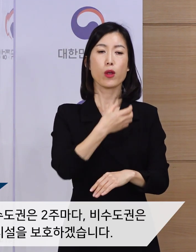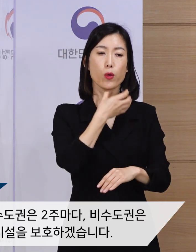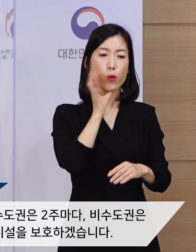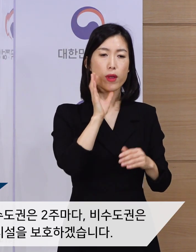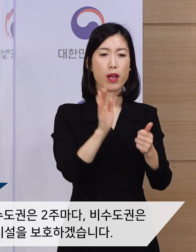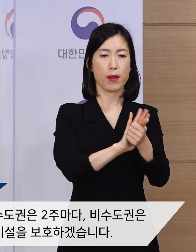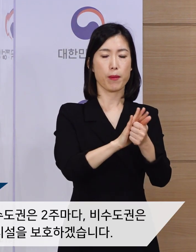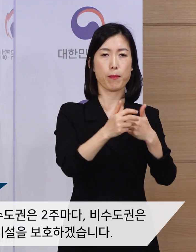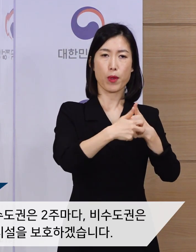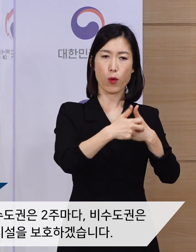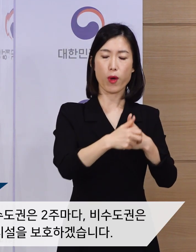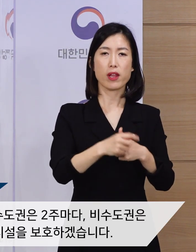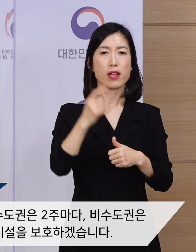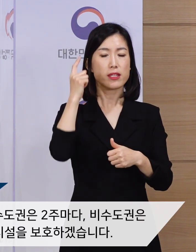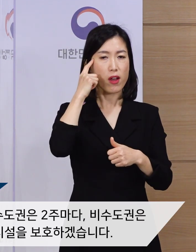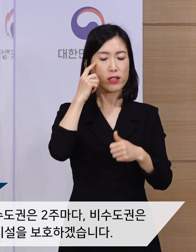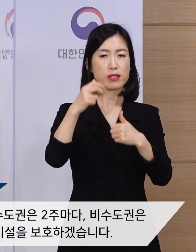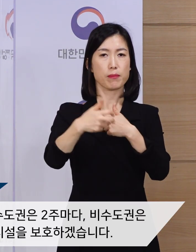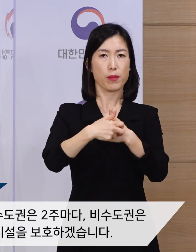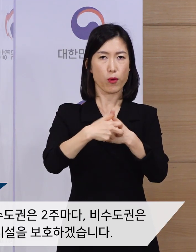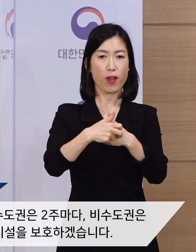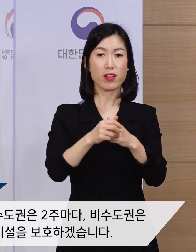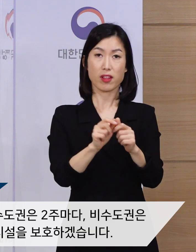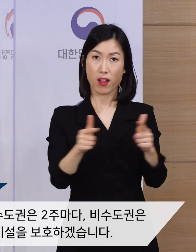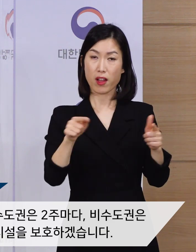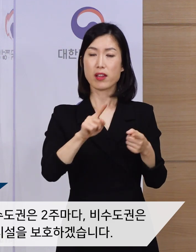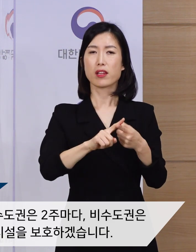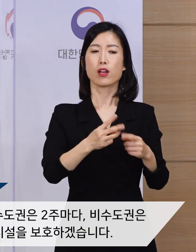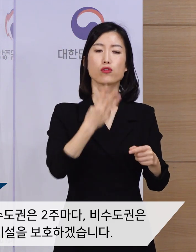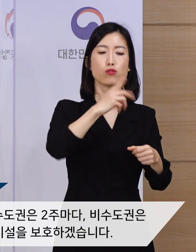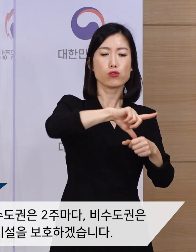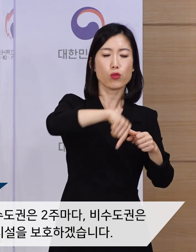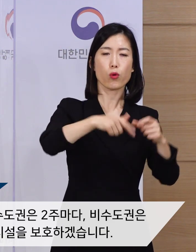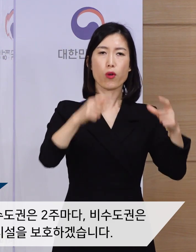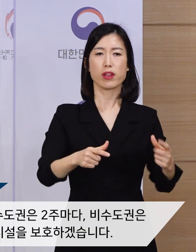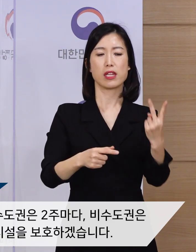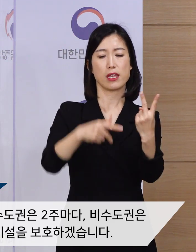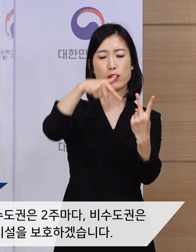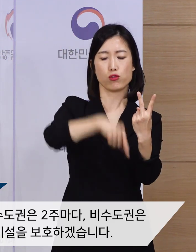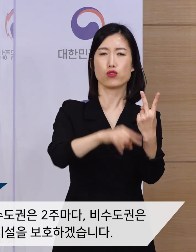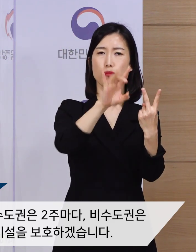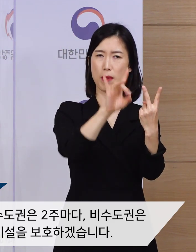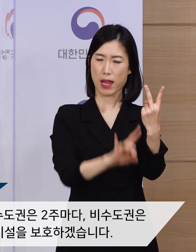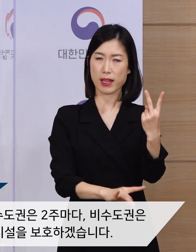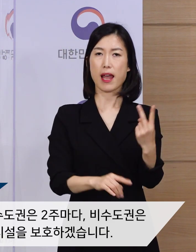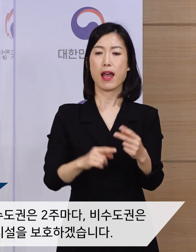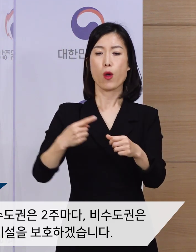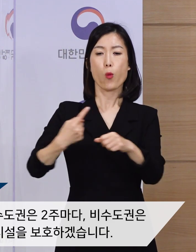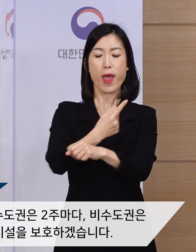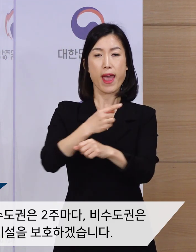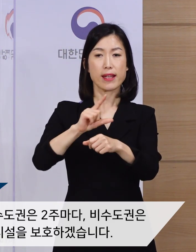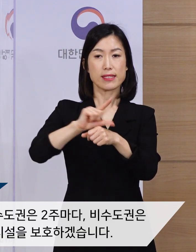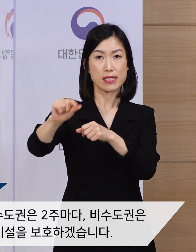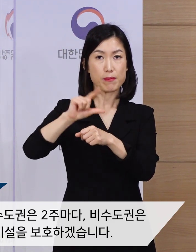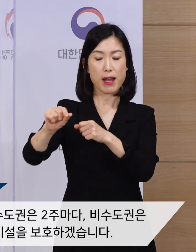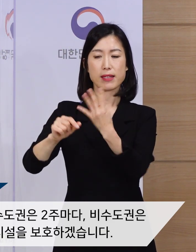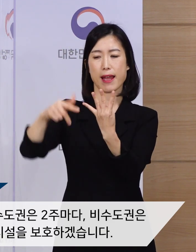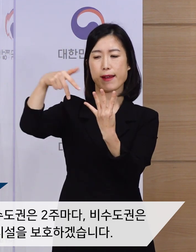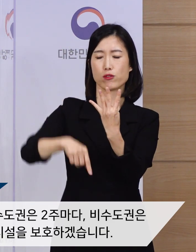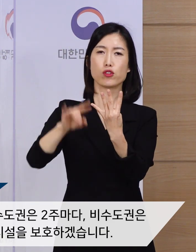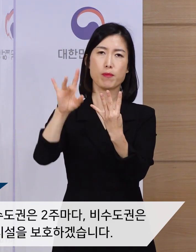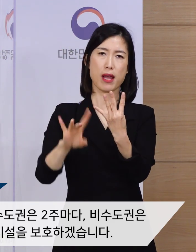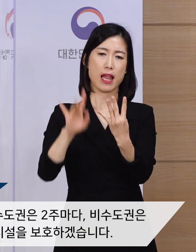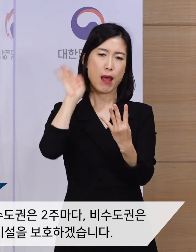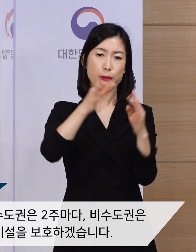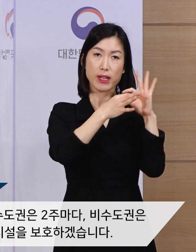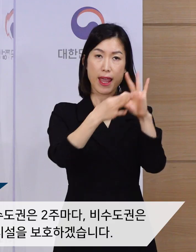요양병원과 요양시설, 정신병원 등에 대해서는 수도권은 2주마다, 비수도권은 4주마다 주기적으로